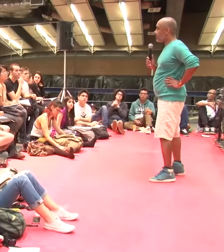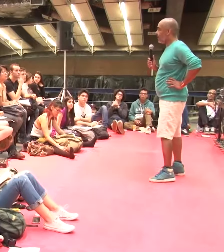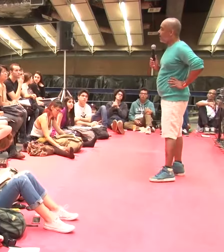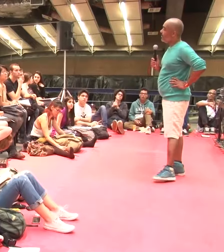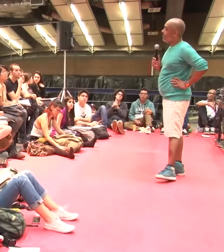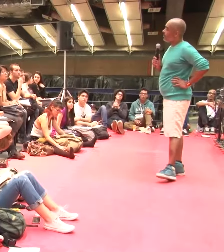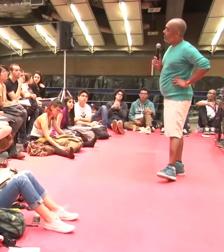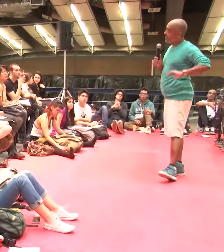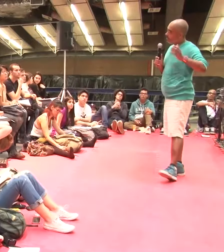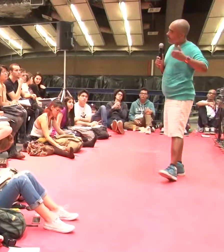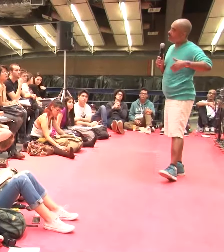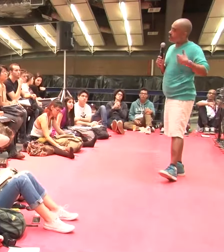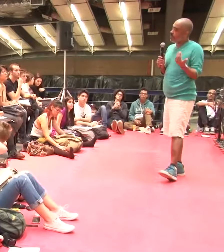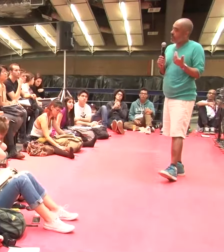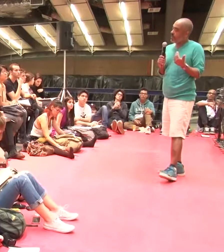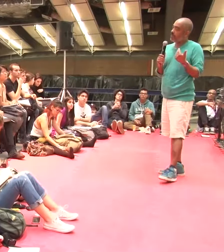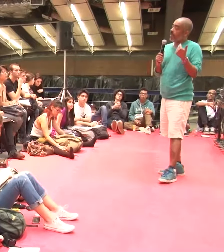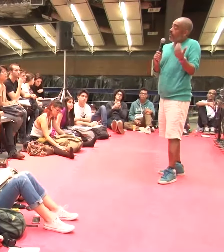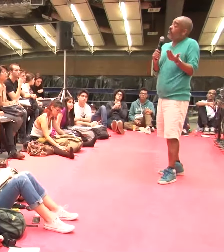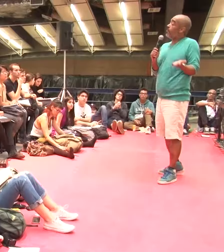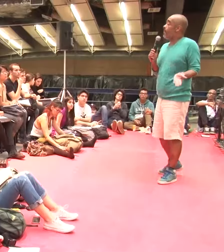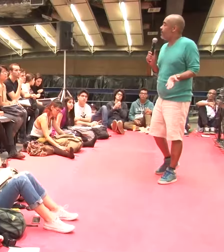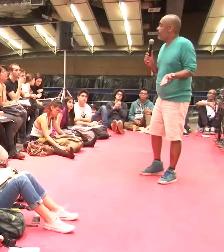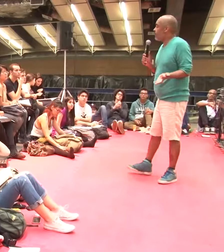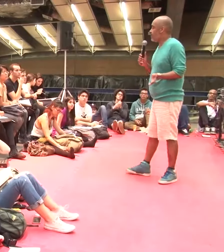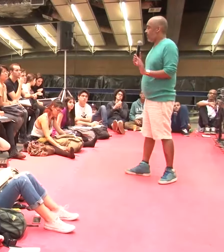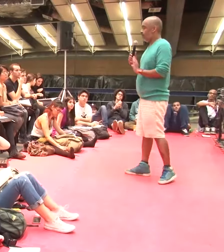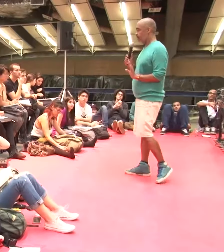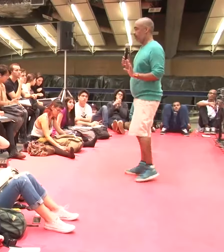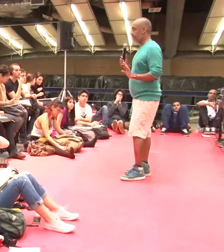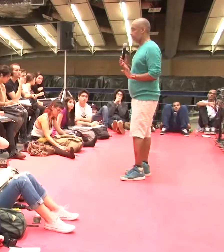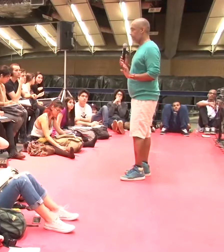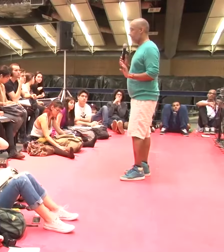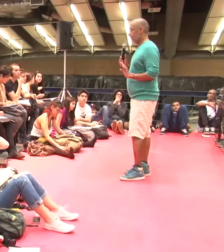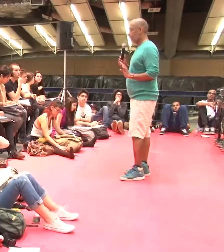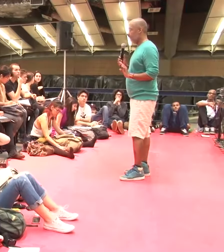percebe que está, que teve a sua primeira menstruação. Bom,